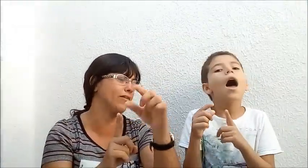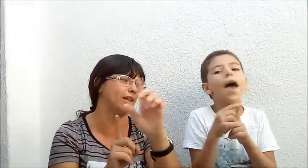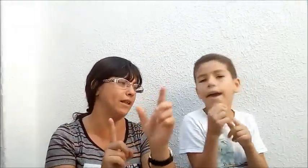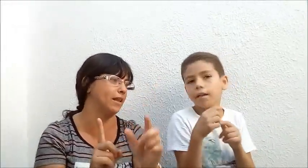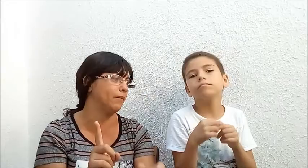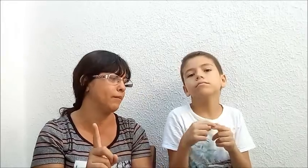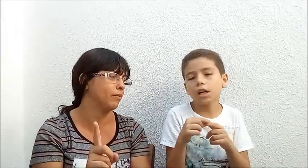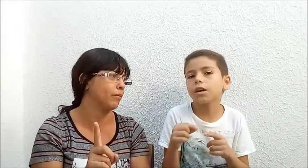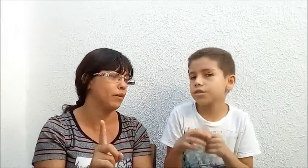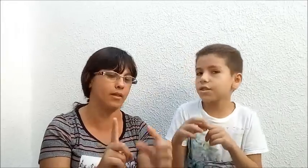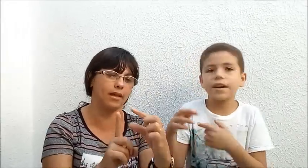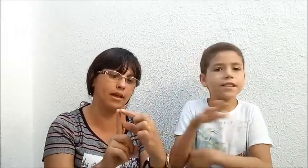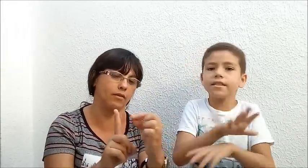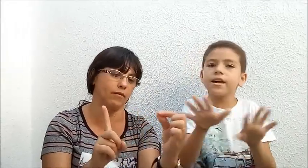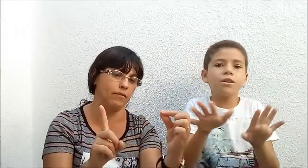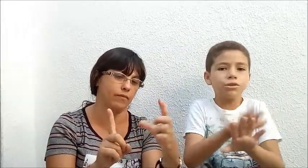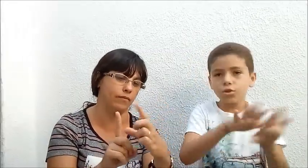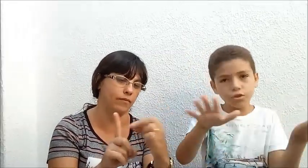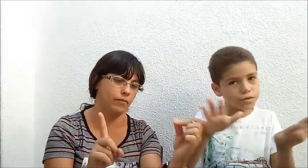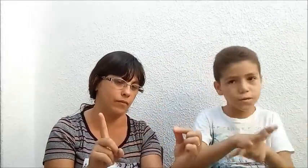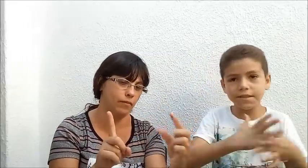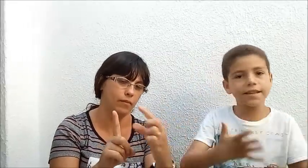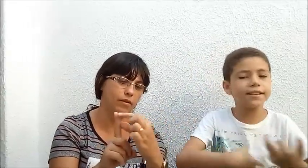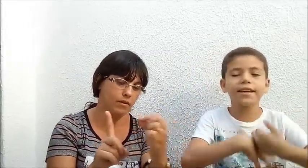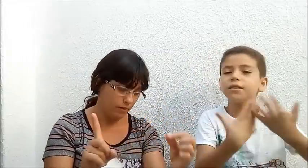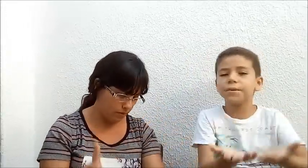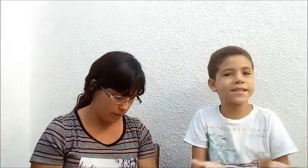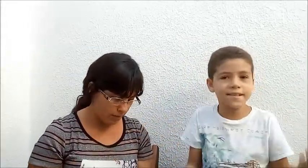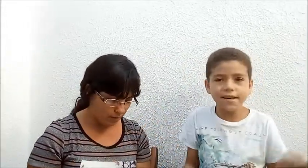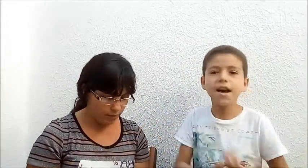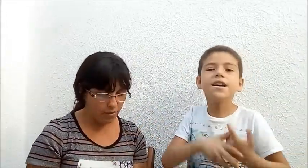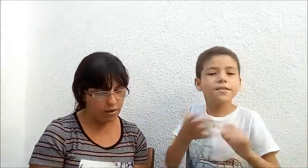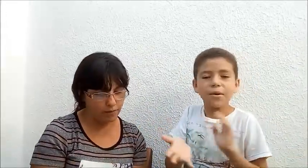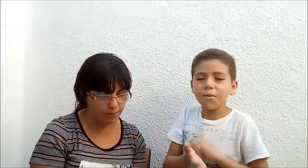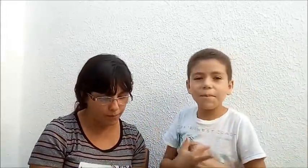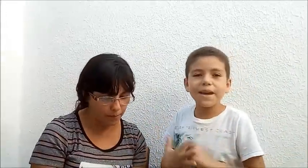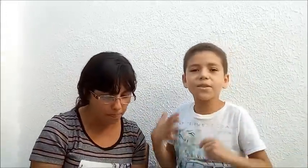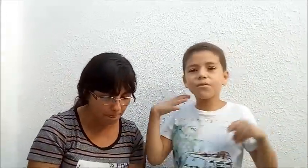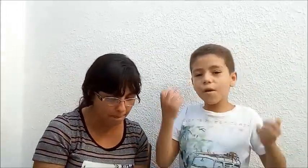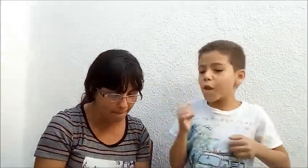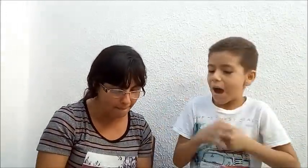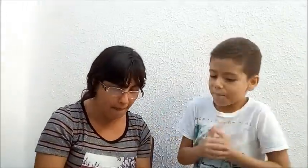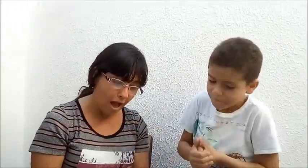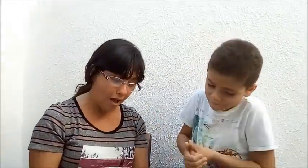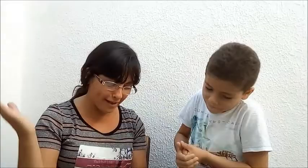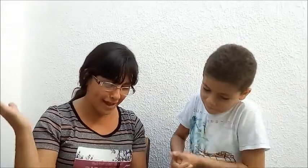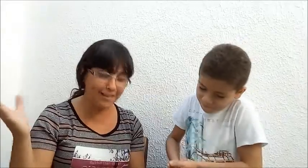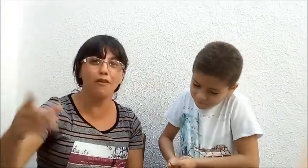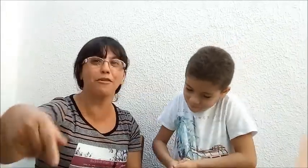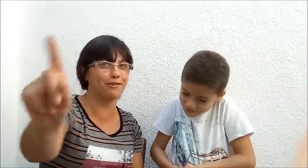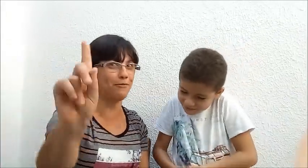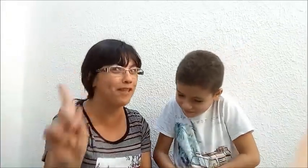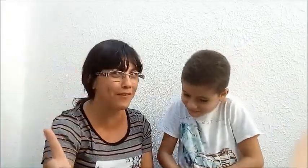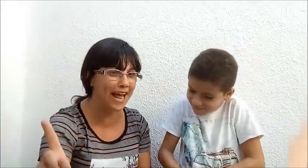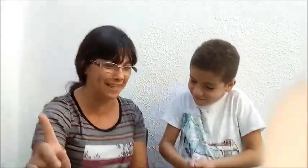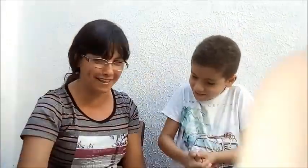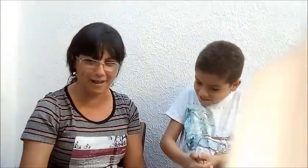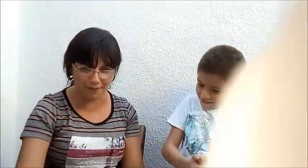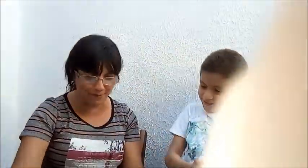você vai entender. É, você vai entender, os surdos não entenderam, e vocês não se preocupem, então, vamos lá. Ok, então vamos umas frases, tá bom?